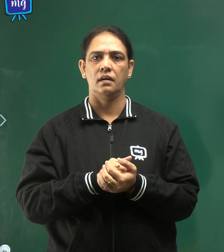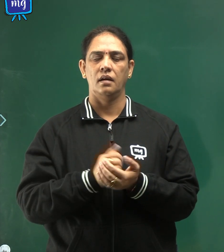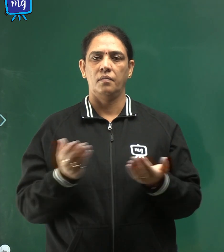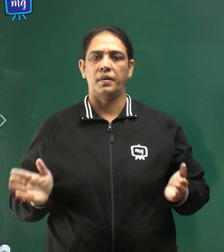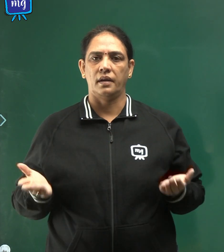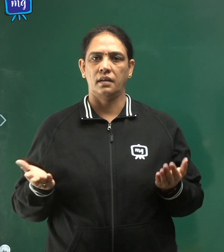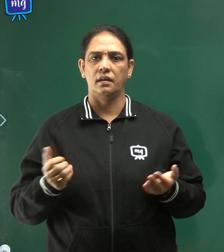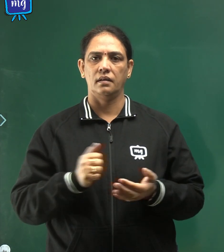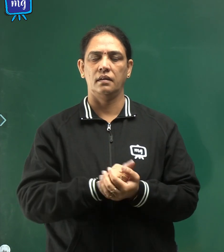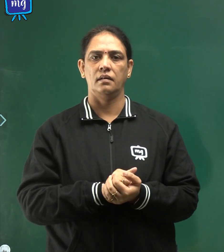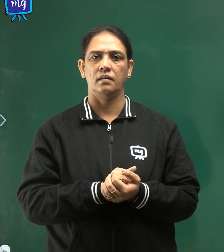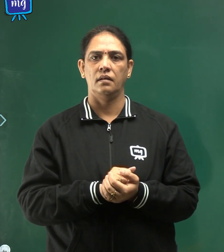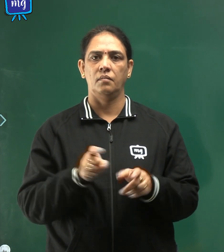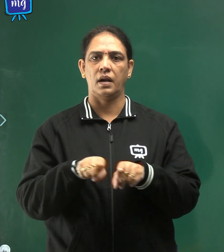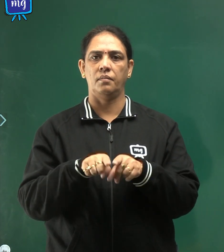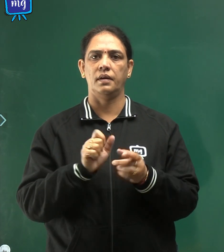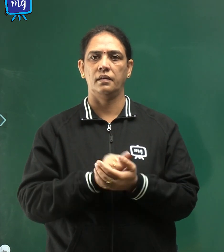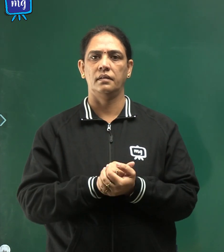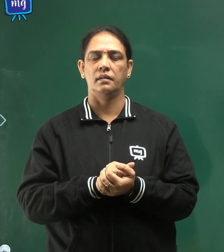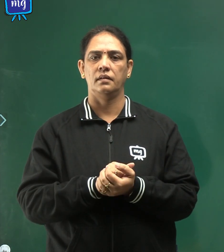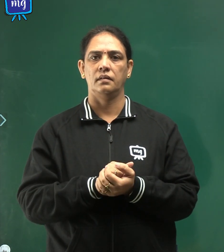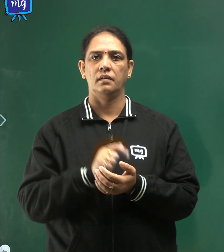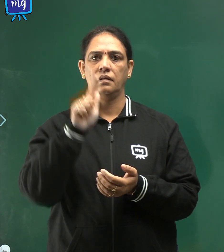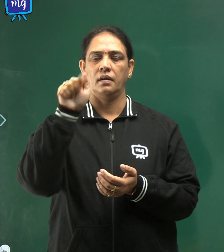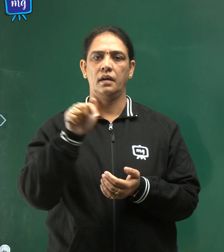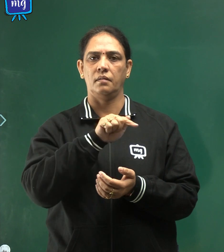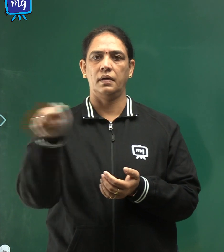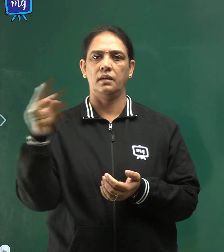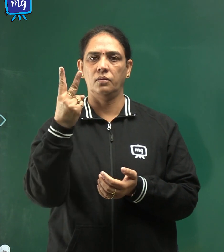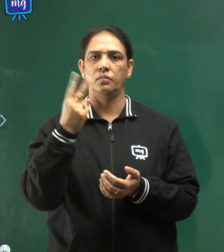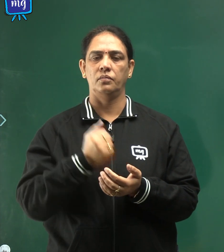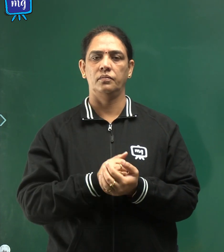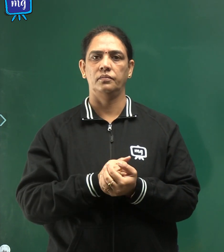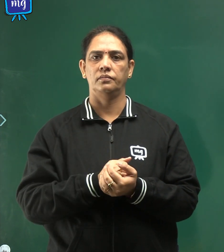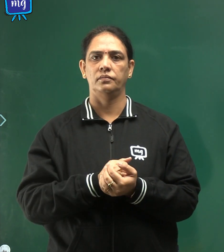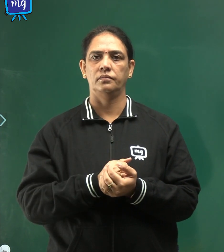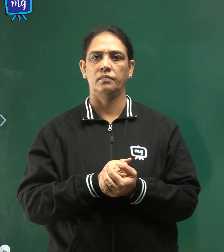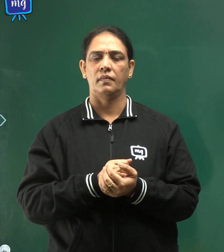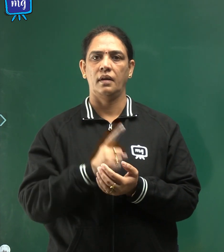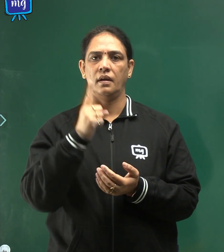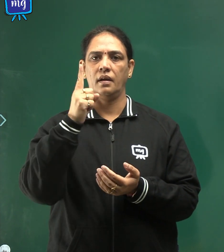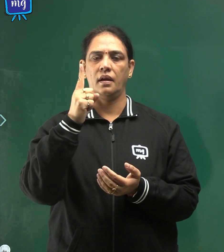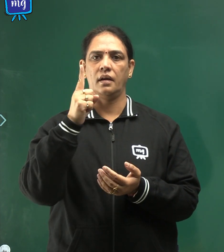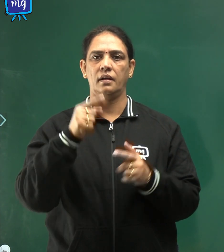प्रायिकता बराबर 1/2। एक पट